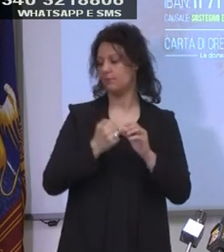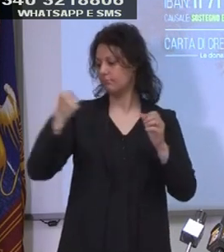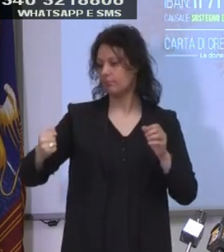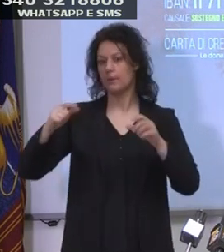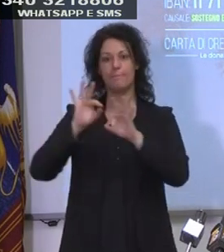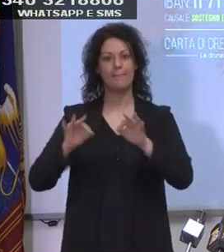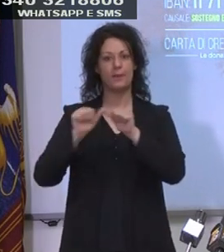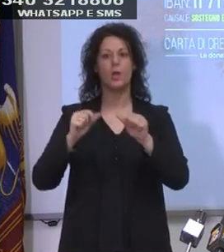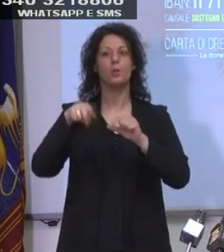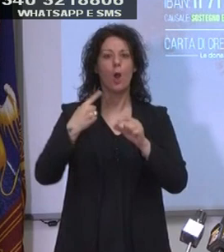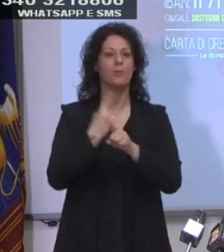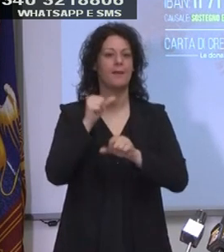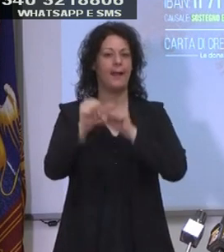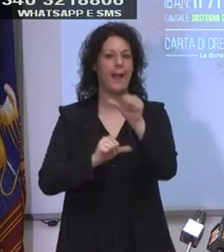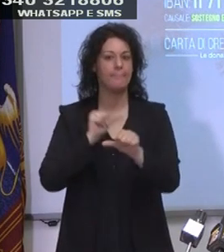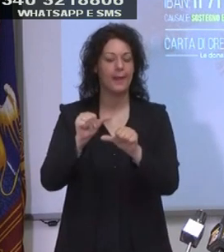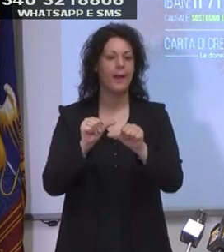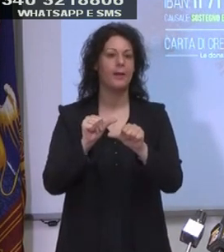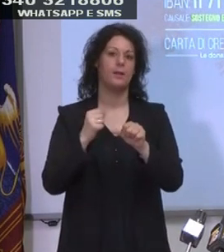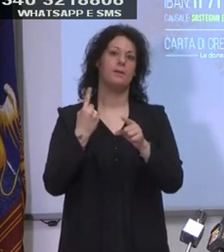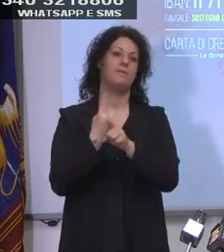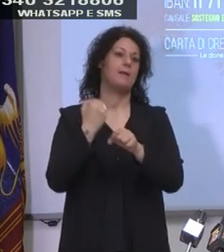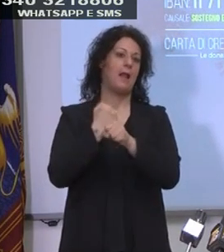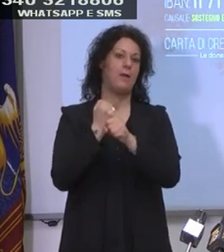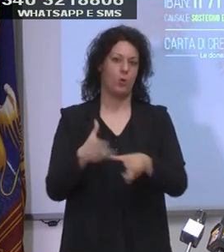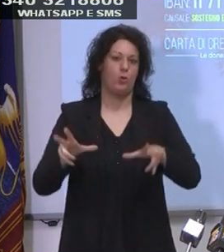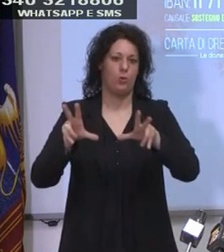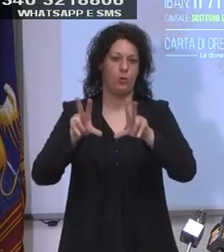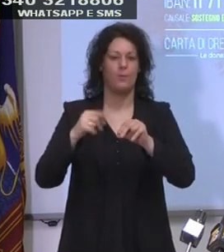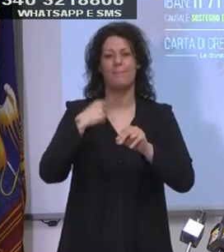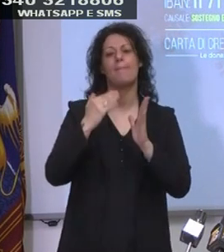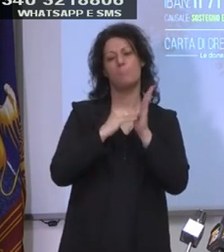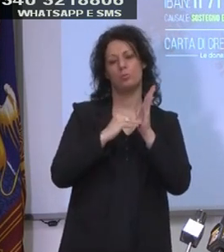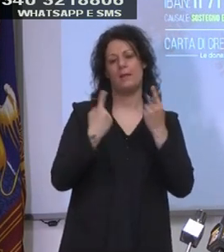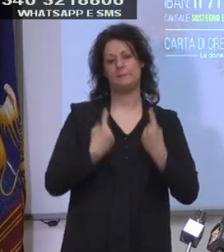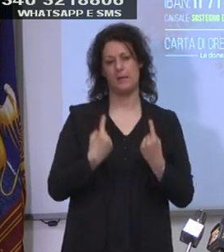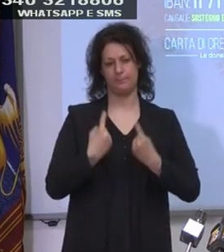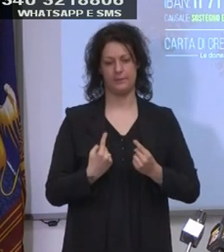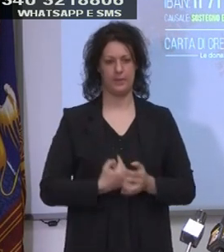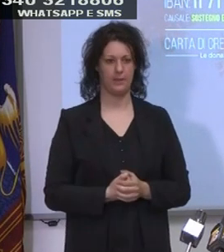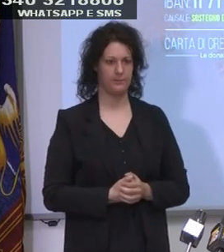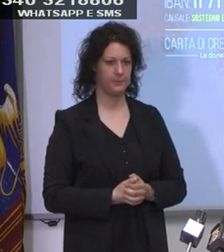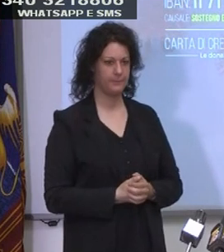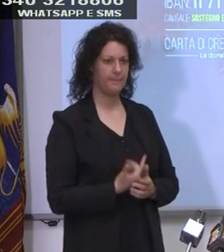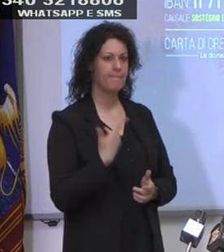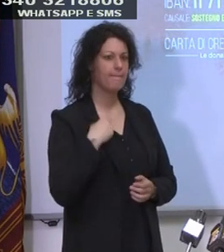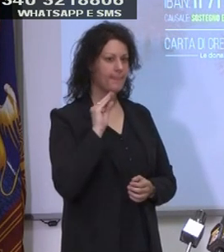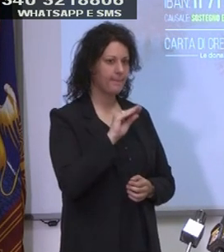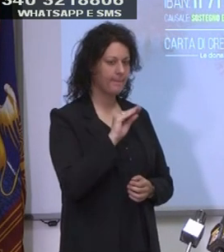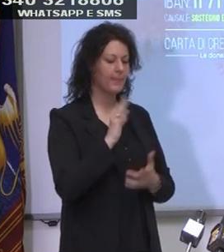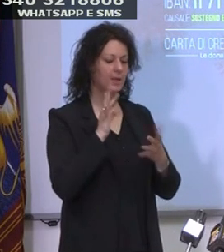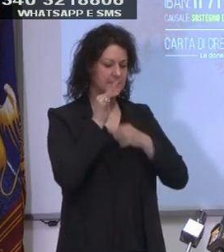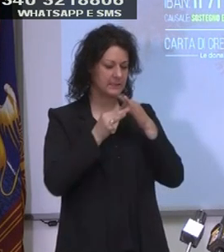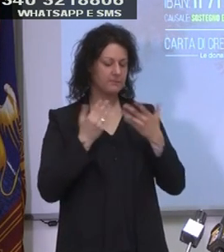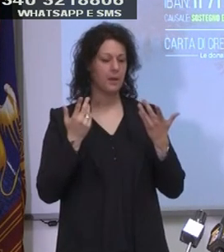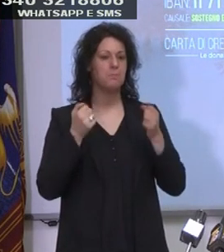prudenza solo per quello. Comunque ce l'abbiamo. Okay. Secondo lei, quindi, si andrà a regioni che non hanno dei